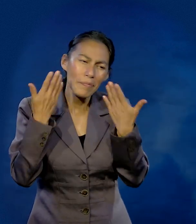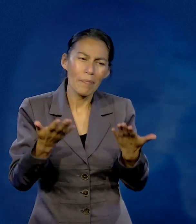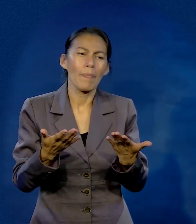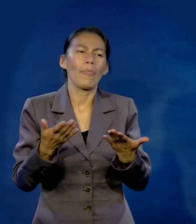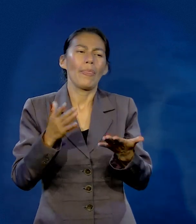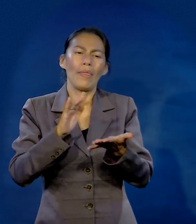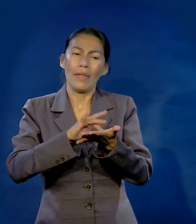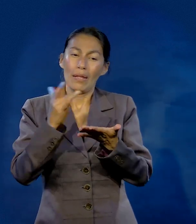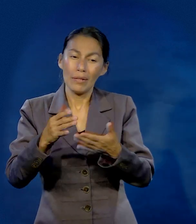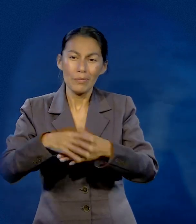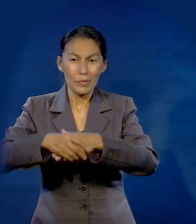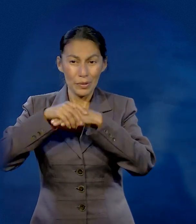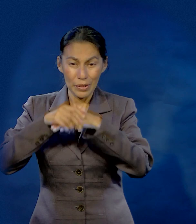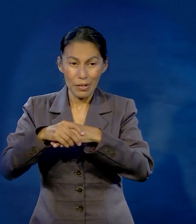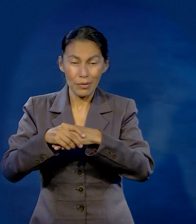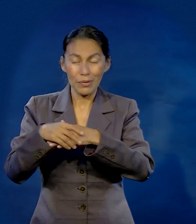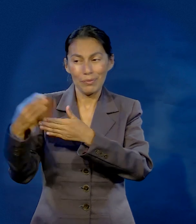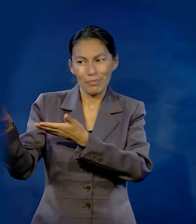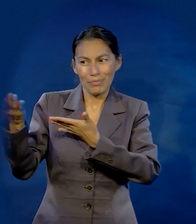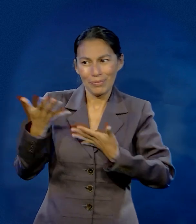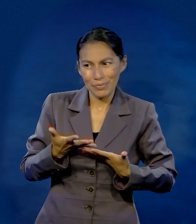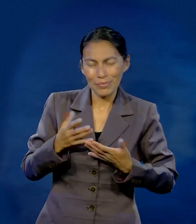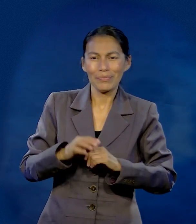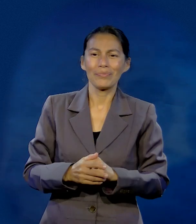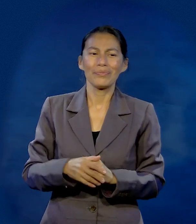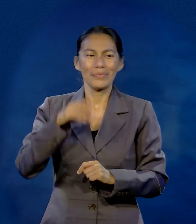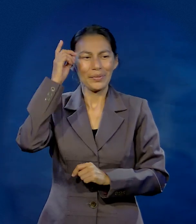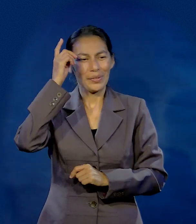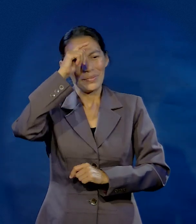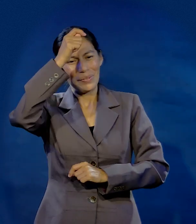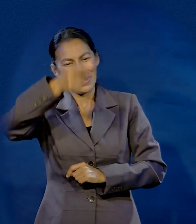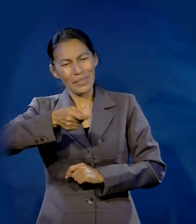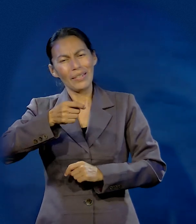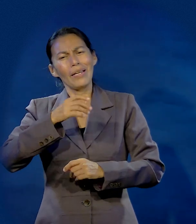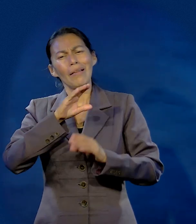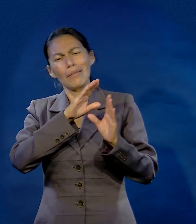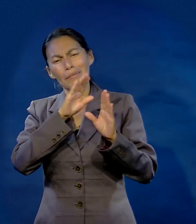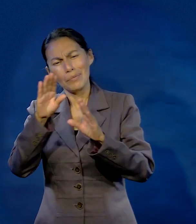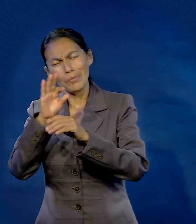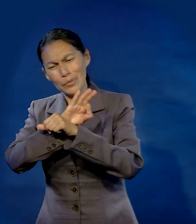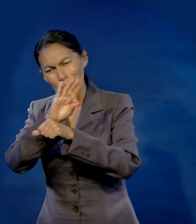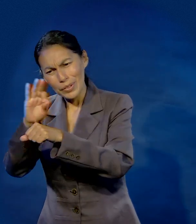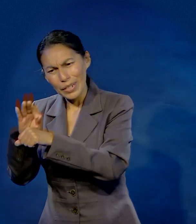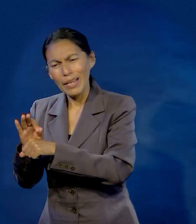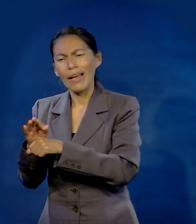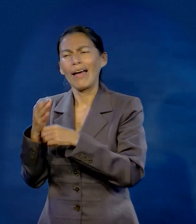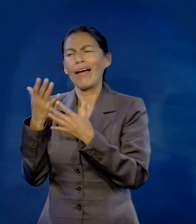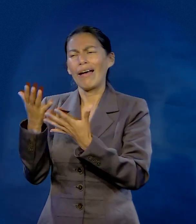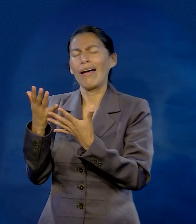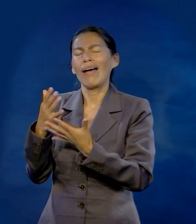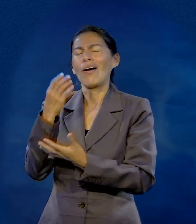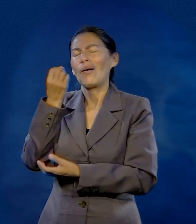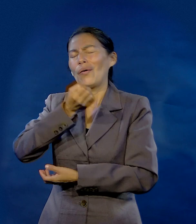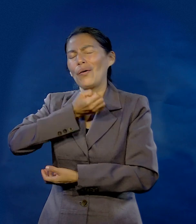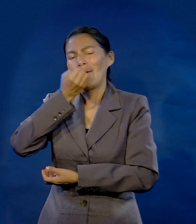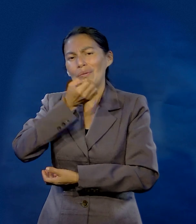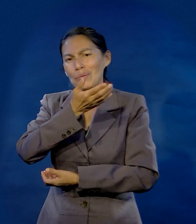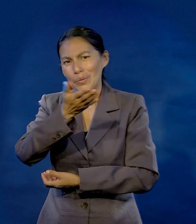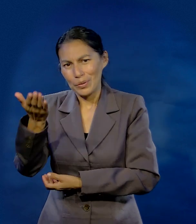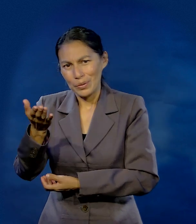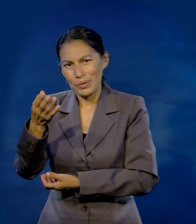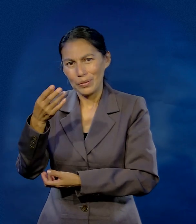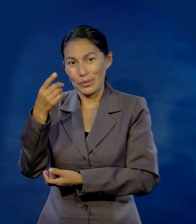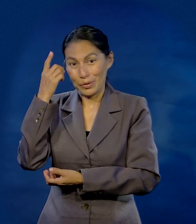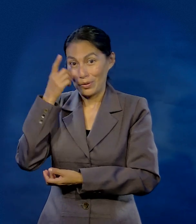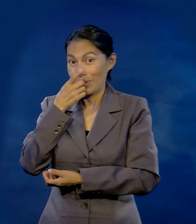pero si no espero verles donde entremos por las puertas hermosas de la canasta celestial oraré a Dios